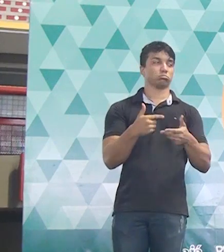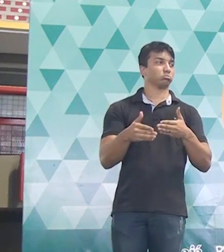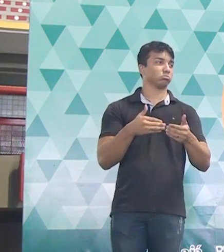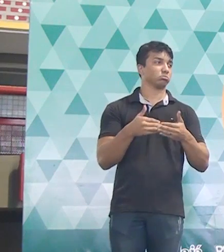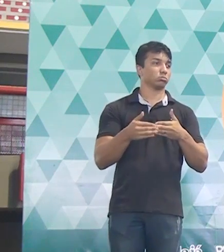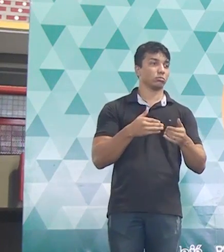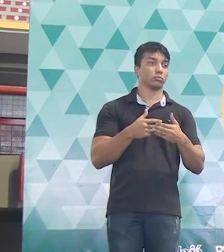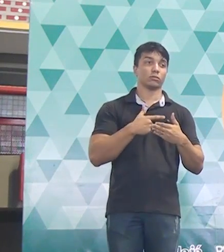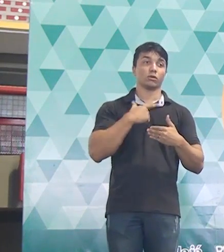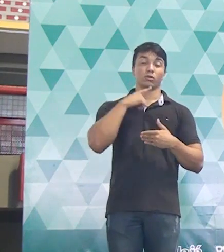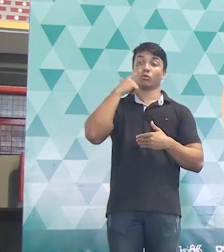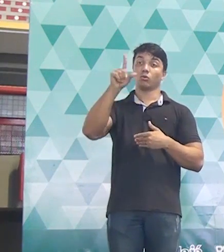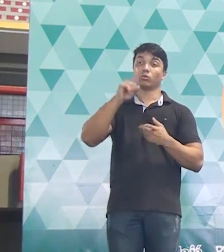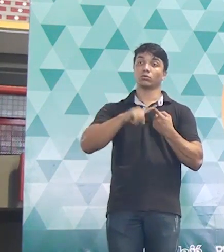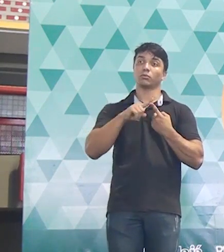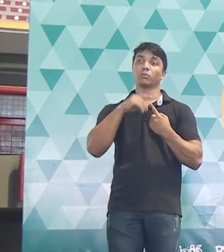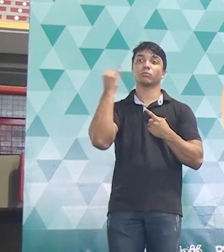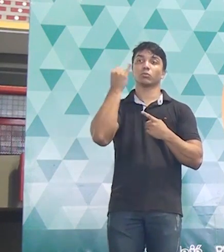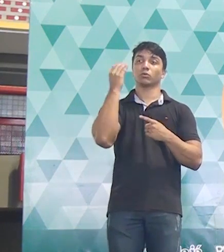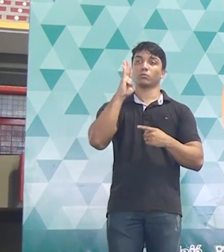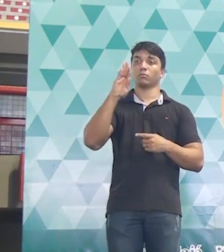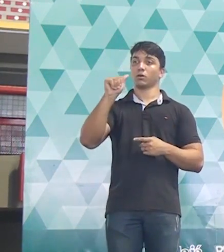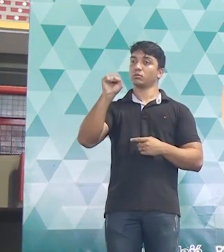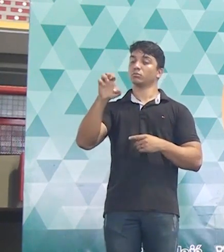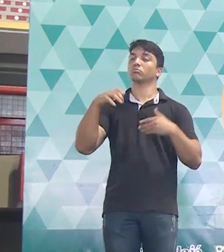materiais. Outra base importante,